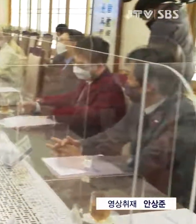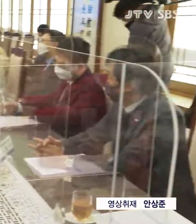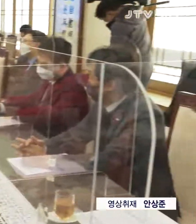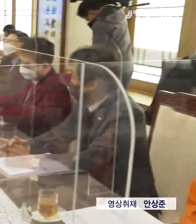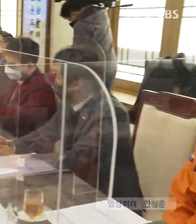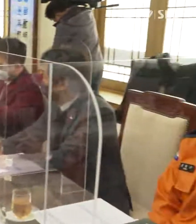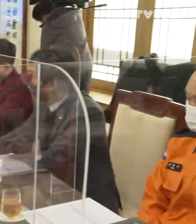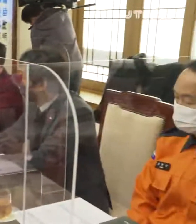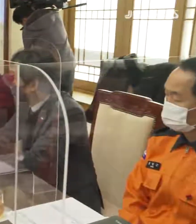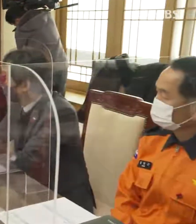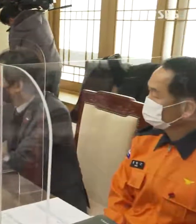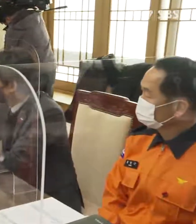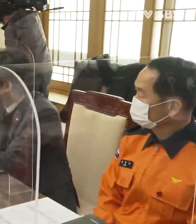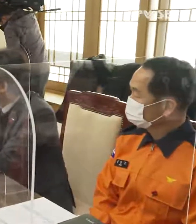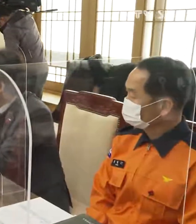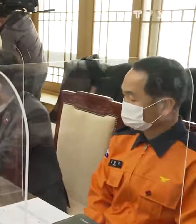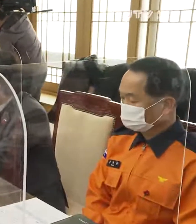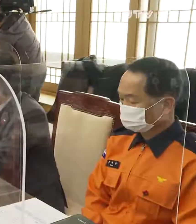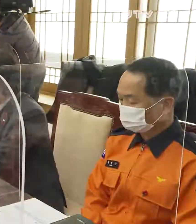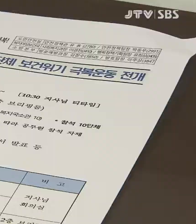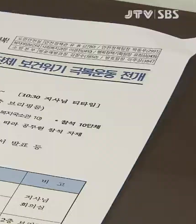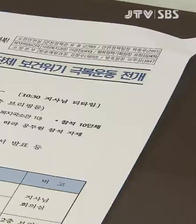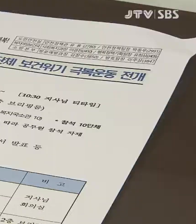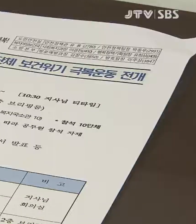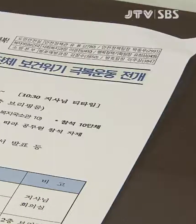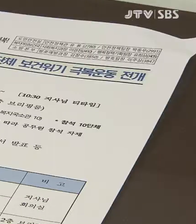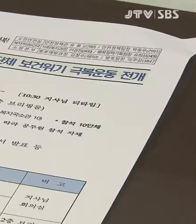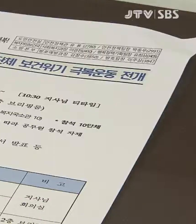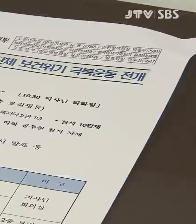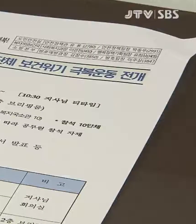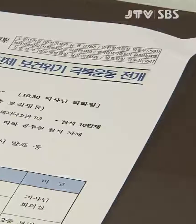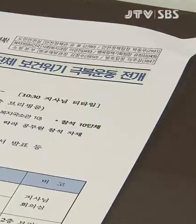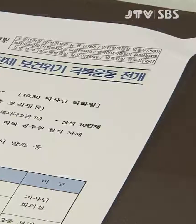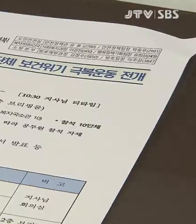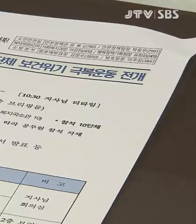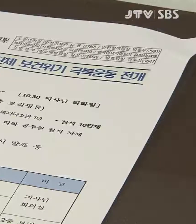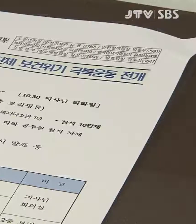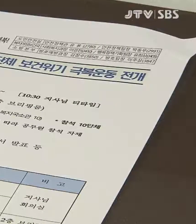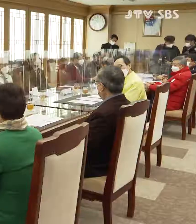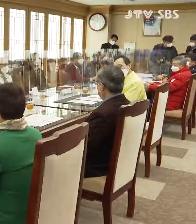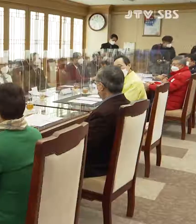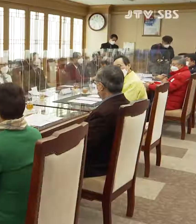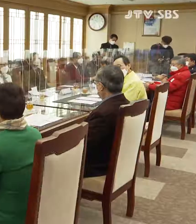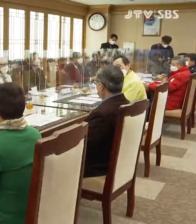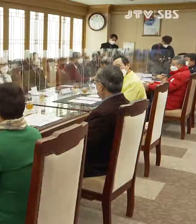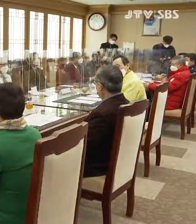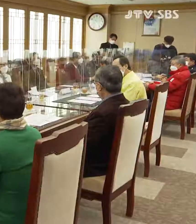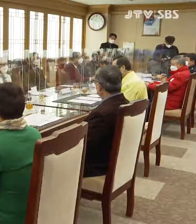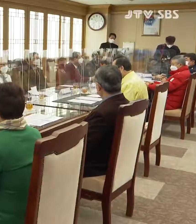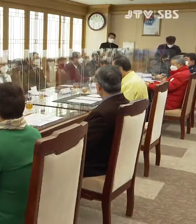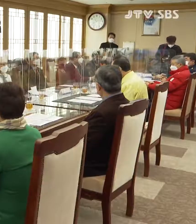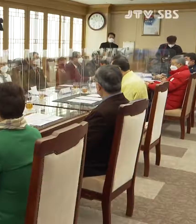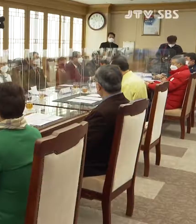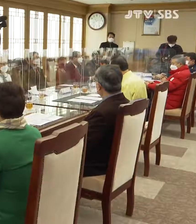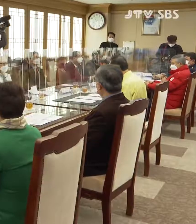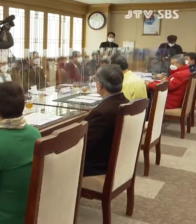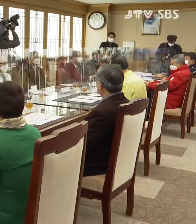단체들이 함께 사는 세상의 소중함을 일깨우고 있습니다. JTBC 뉴스 송창룡입니다.